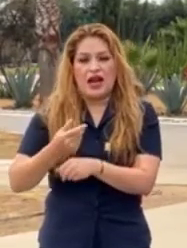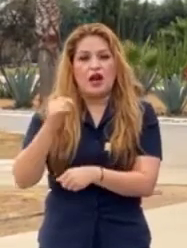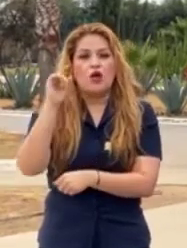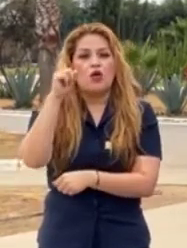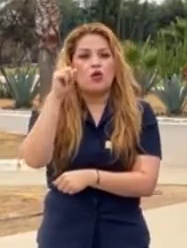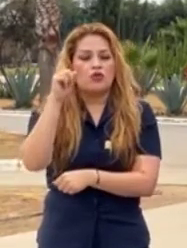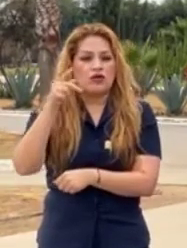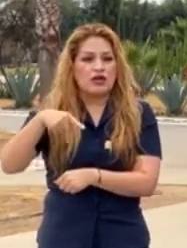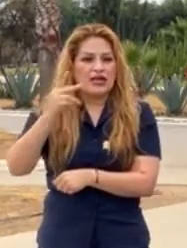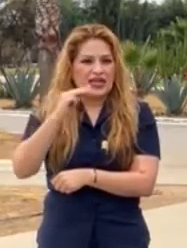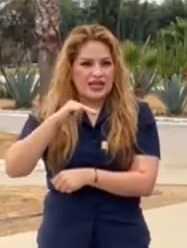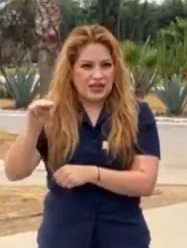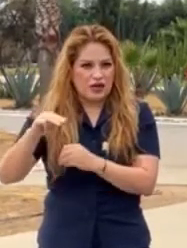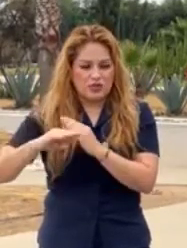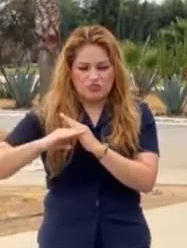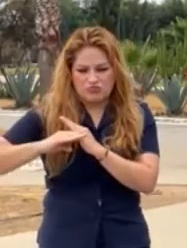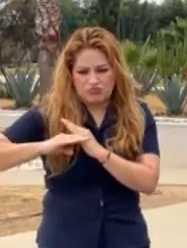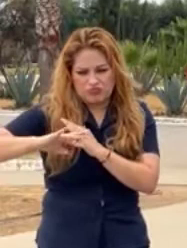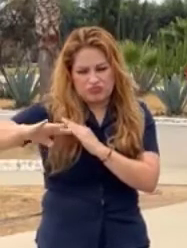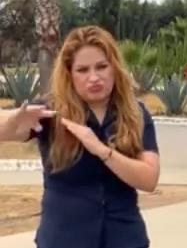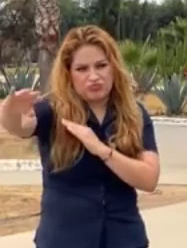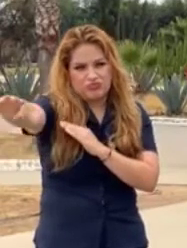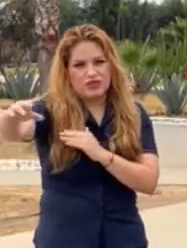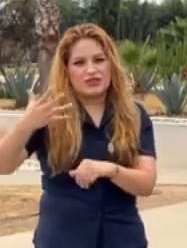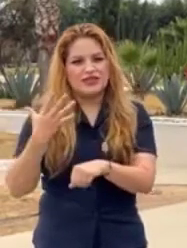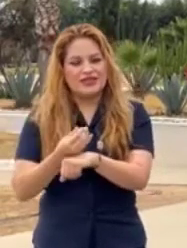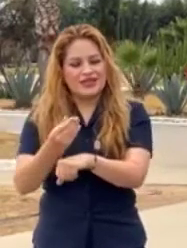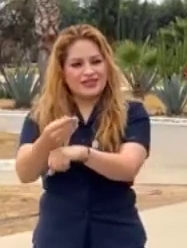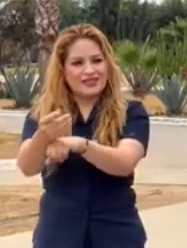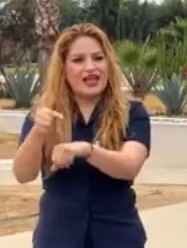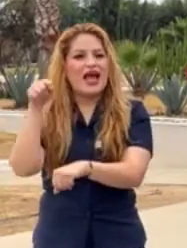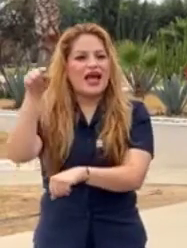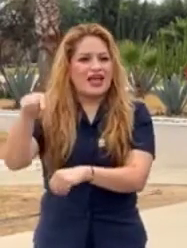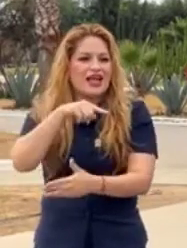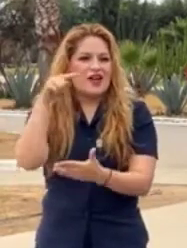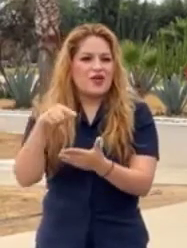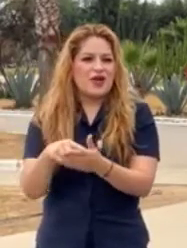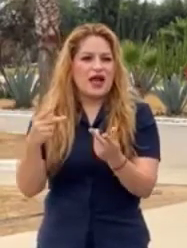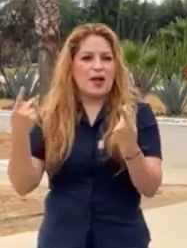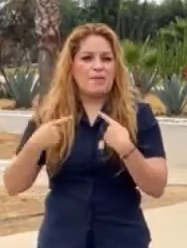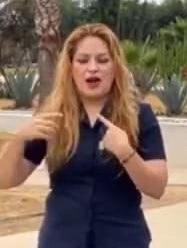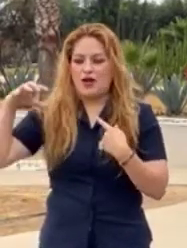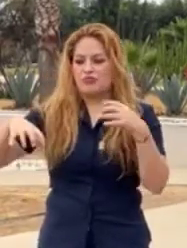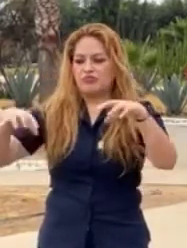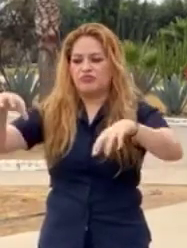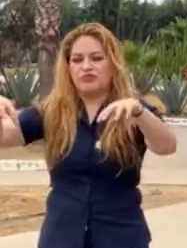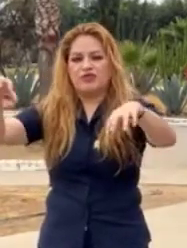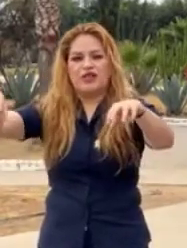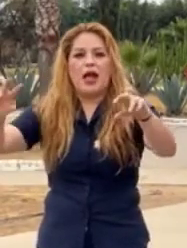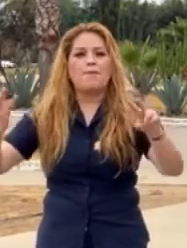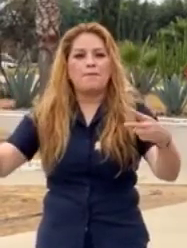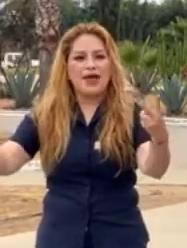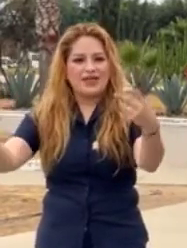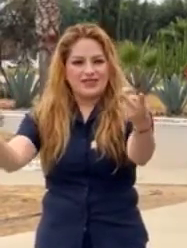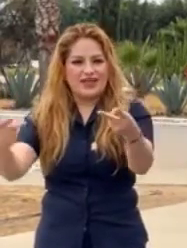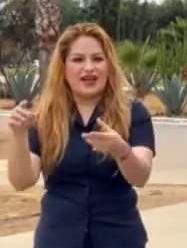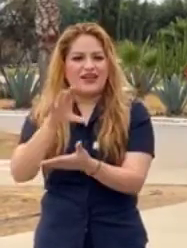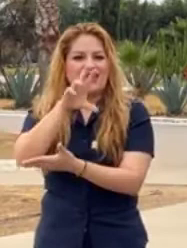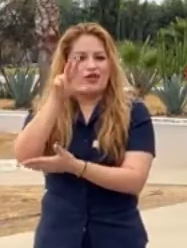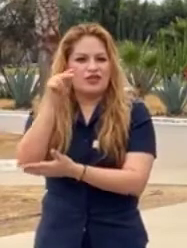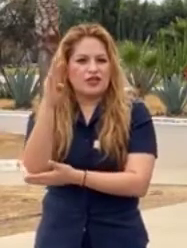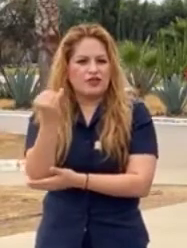se disfruta del tianguis del 89. A ver, ¿quién no ha ido al tianguis del 89?